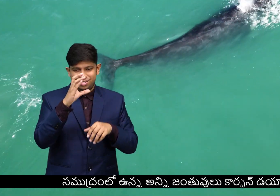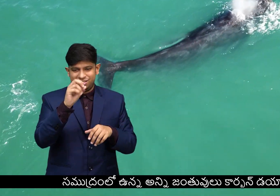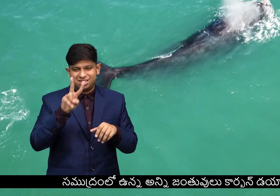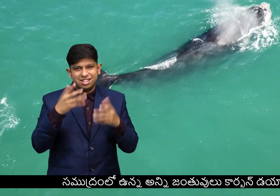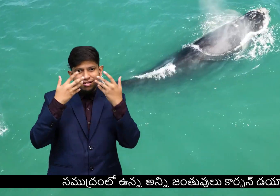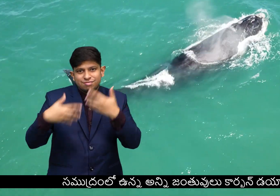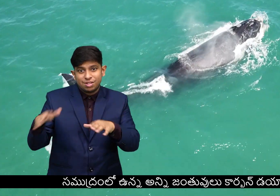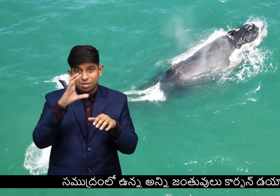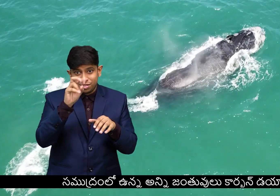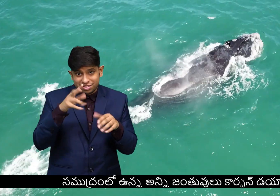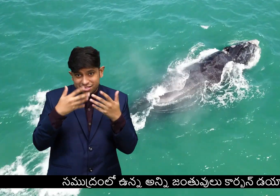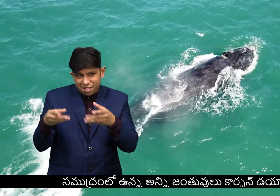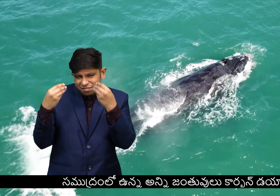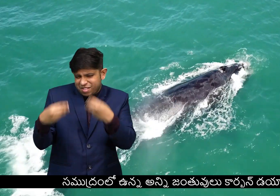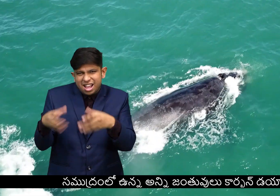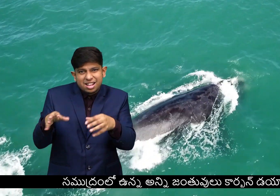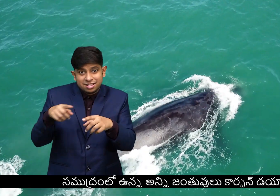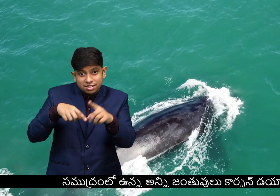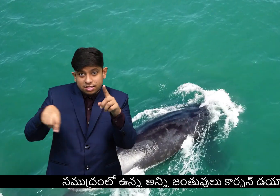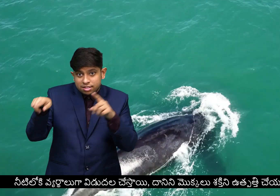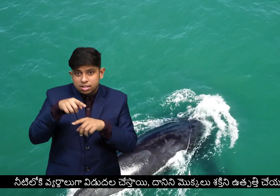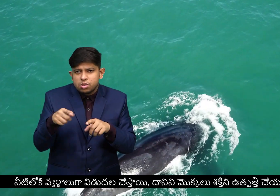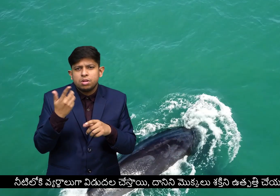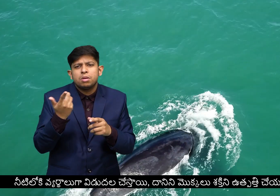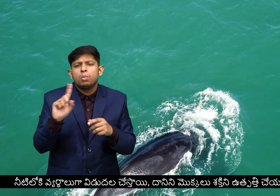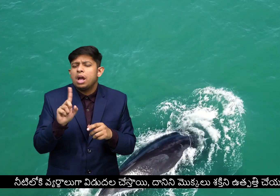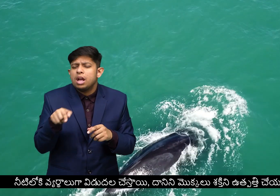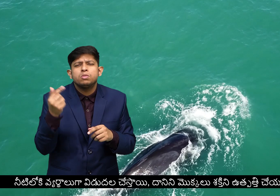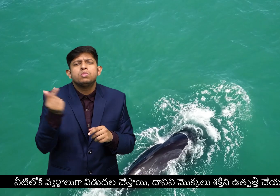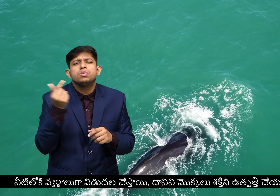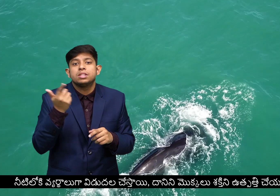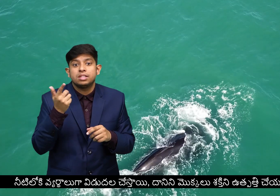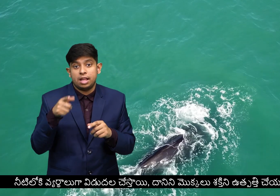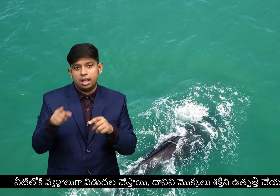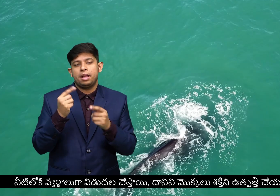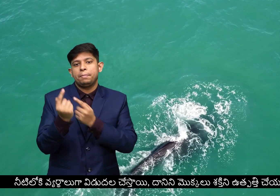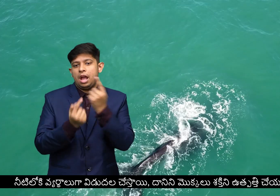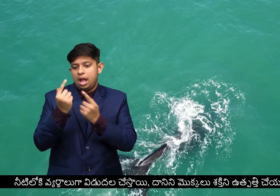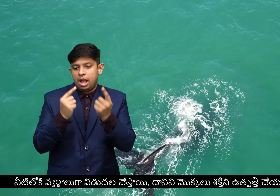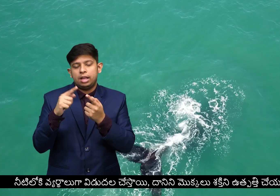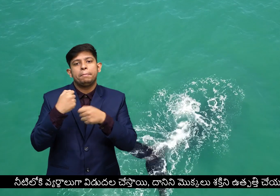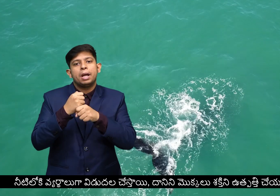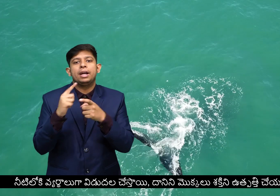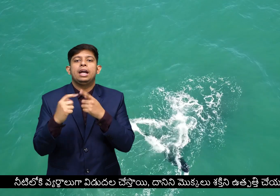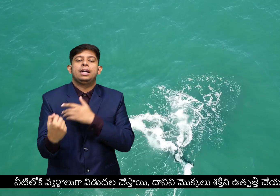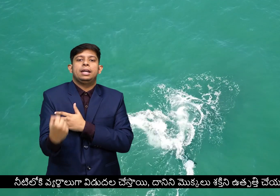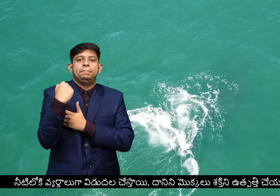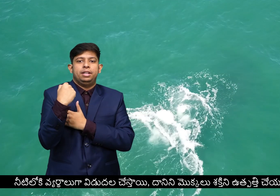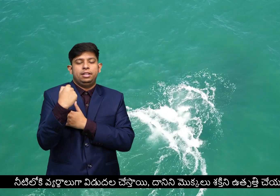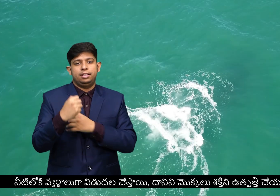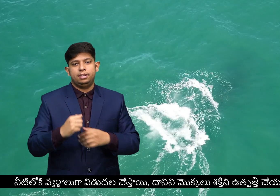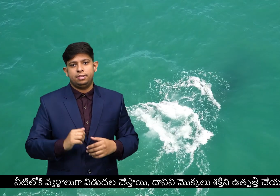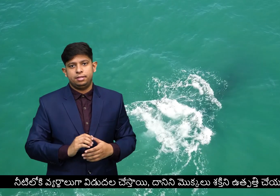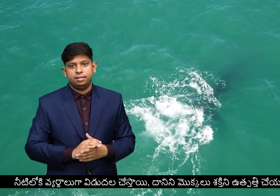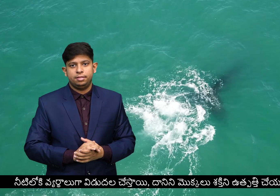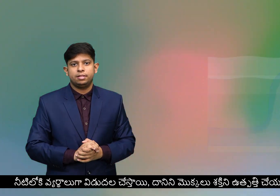సముద్రంలో ఉన్న అన్ని జంతువులు కార్బన్ డయాక్సైడ్ను నీటిలోకి వ్యర్థాలుగా విడుదల చేస్తాయి. దానిని మొక్కలు శక్తిని ఉత్పత్తి